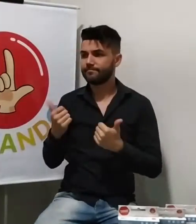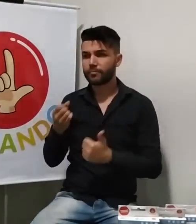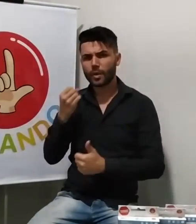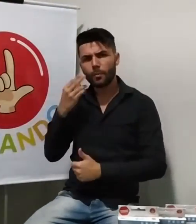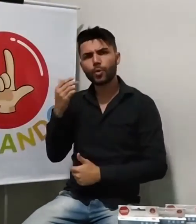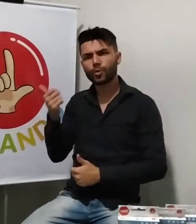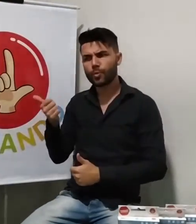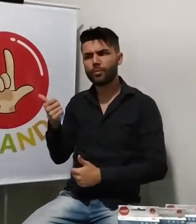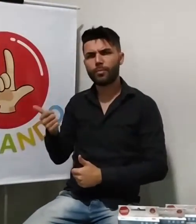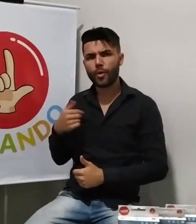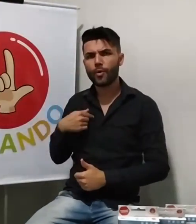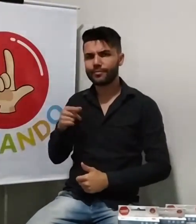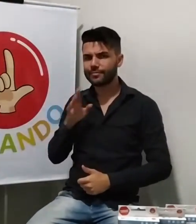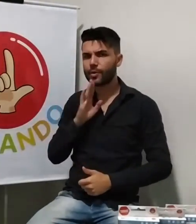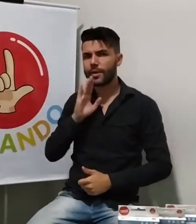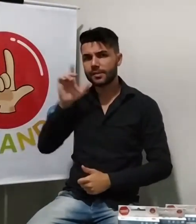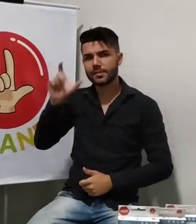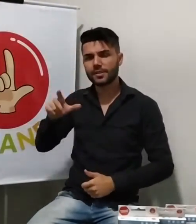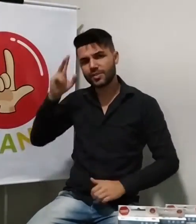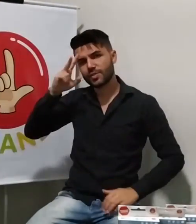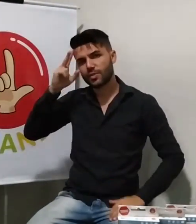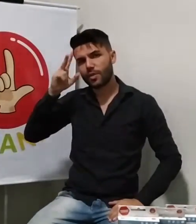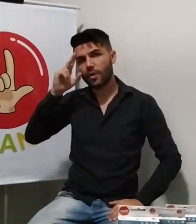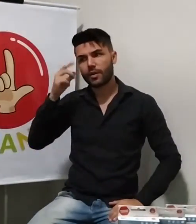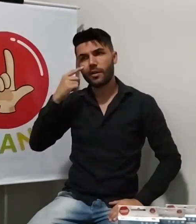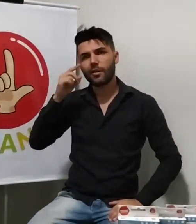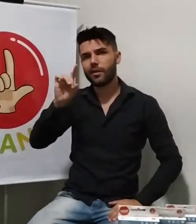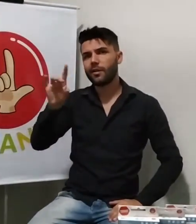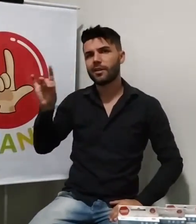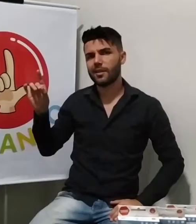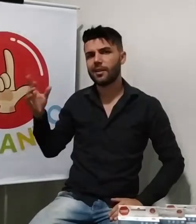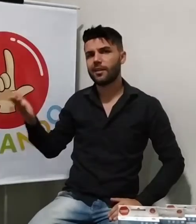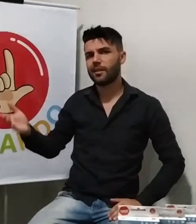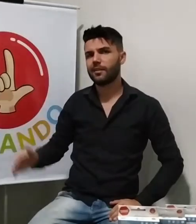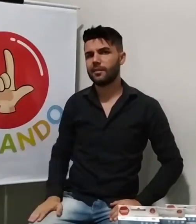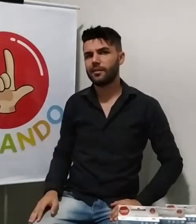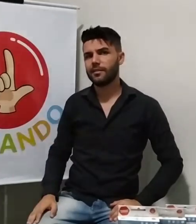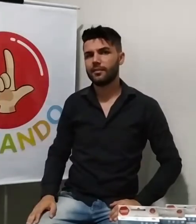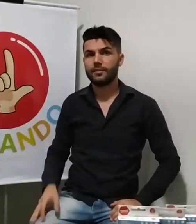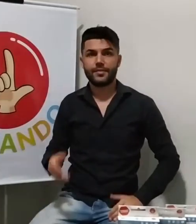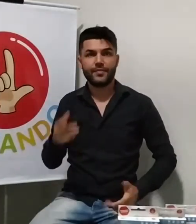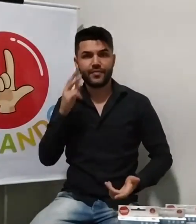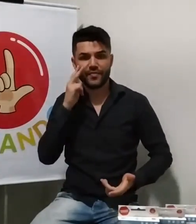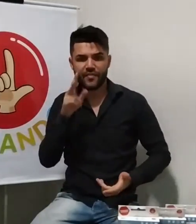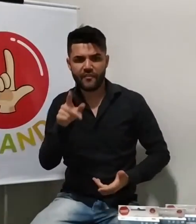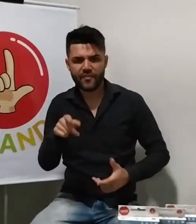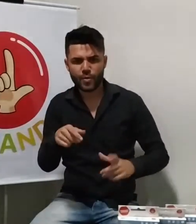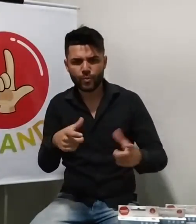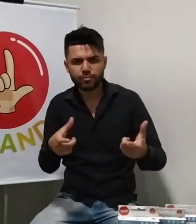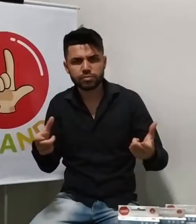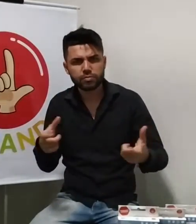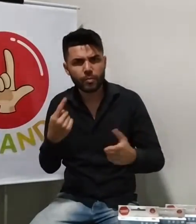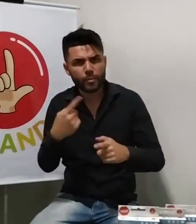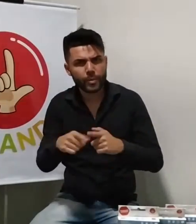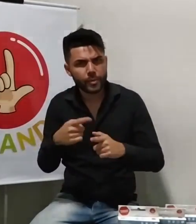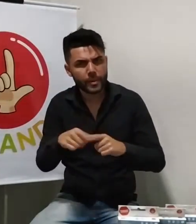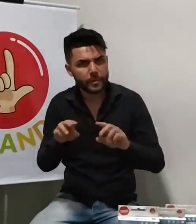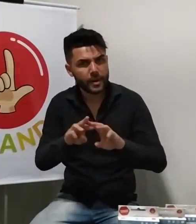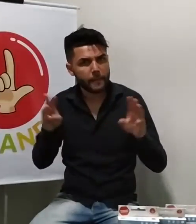hora que ele abre a boca, ele aparece com mais uma, né? Ele viu lá a fita em cima da mesa, era um problema. Bom, conclusão, já virou uma empresa que já vendeu a metade